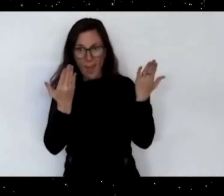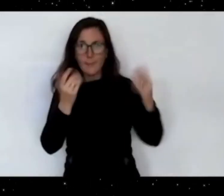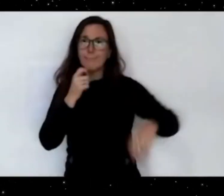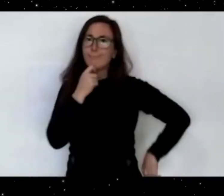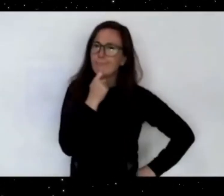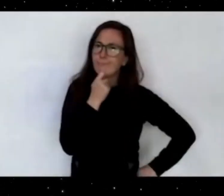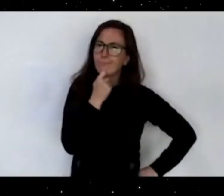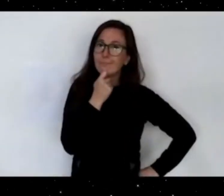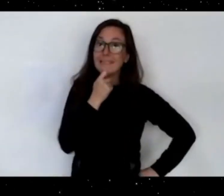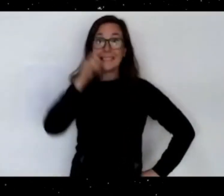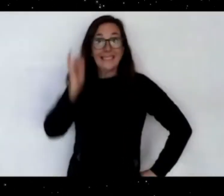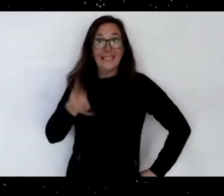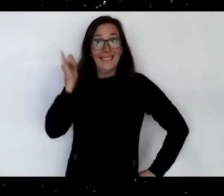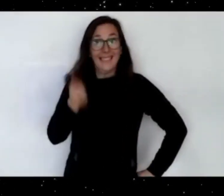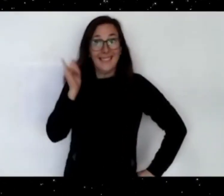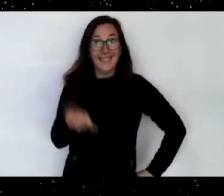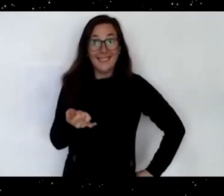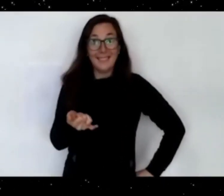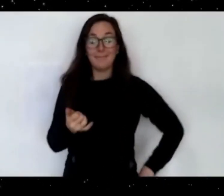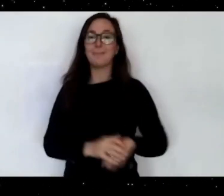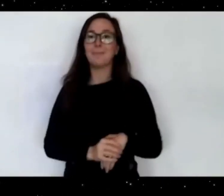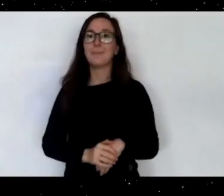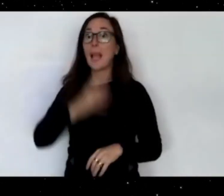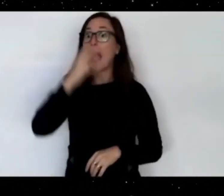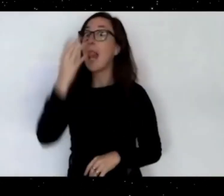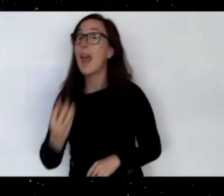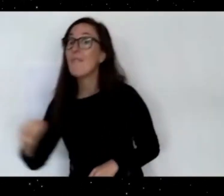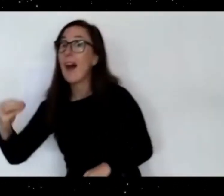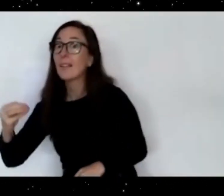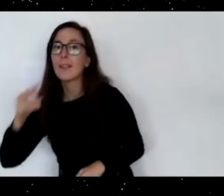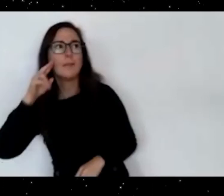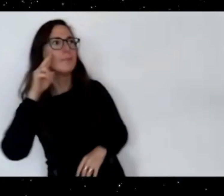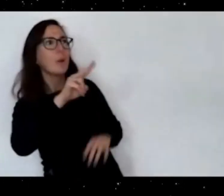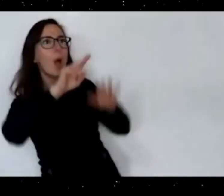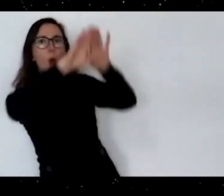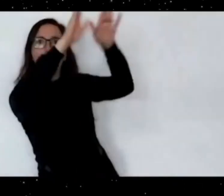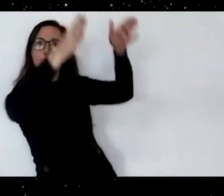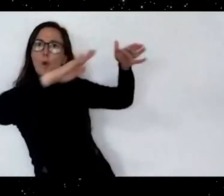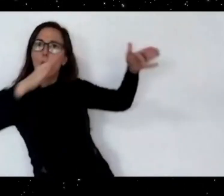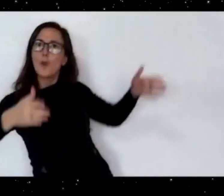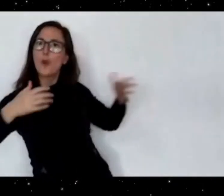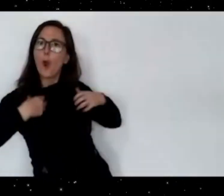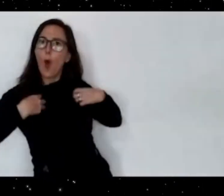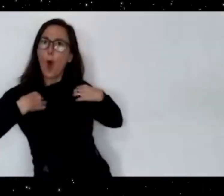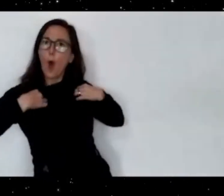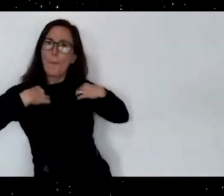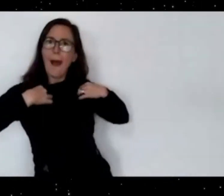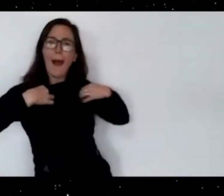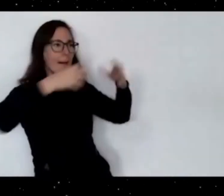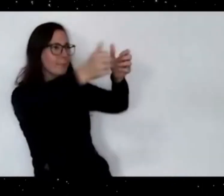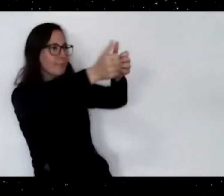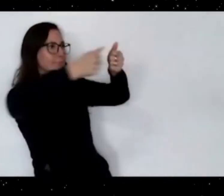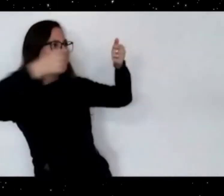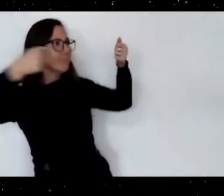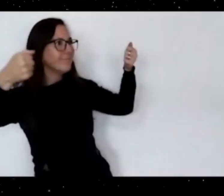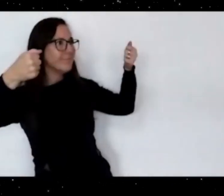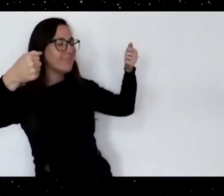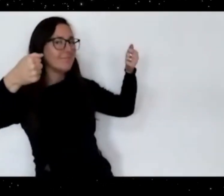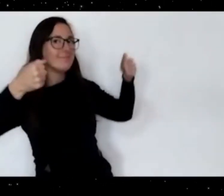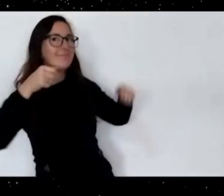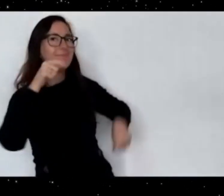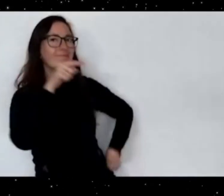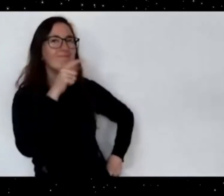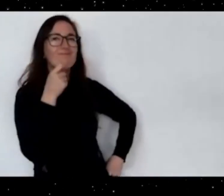El elefante ve a lo lejos un ropero. El elefante duda y